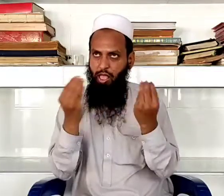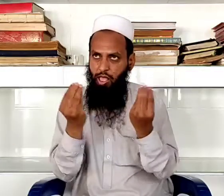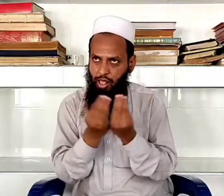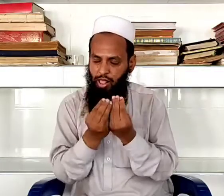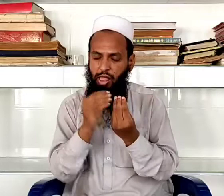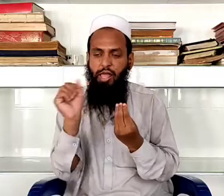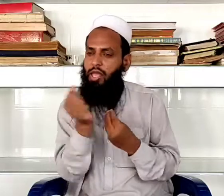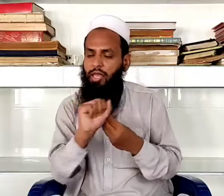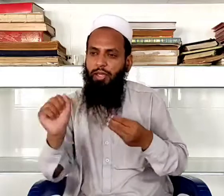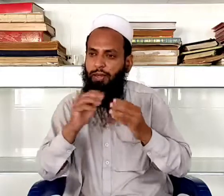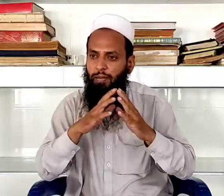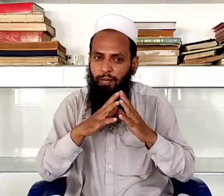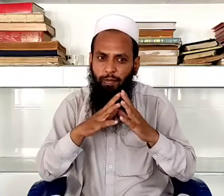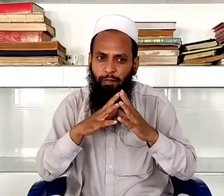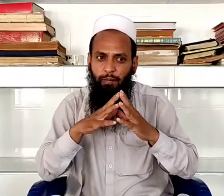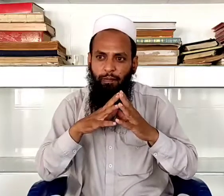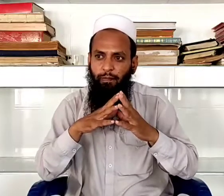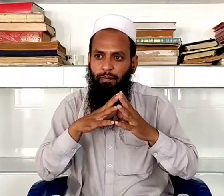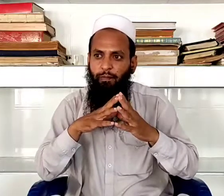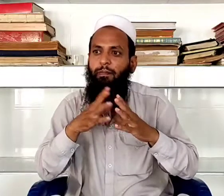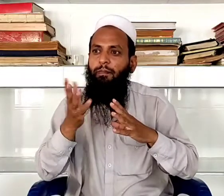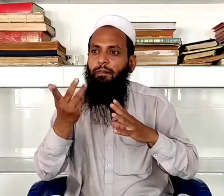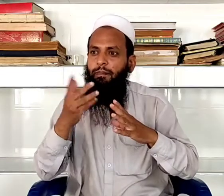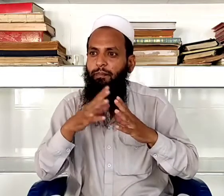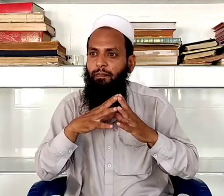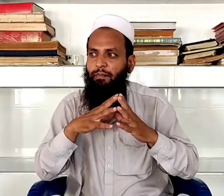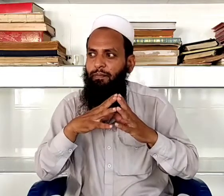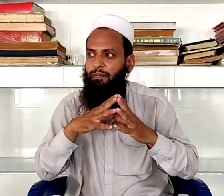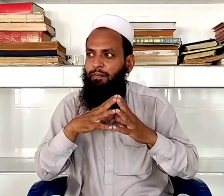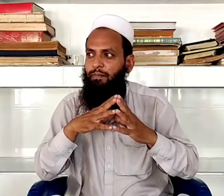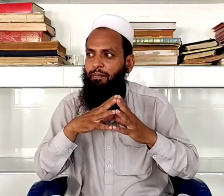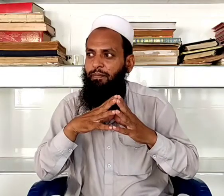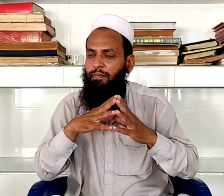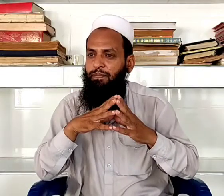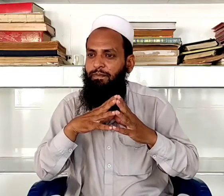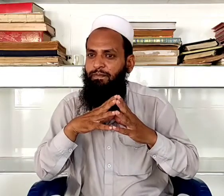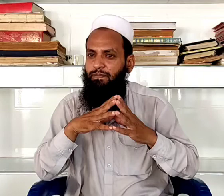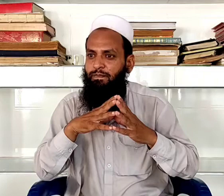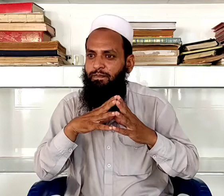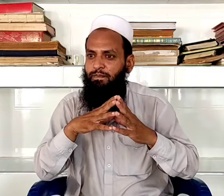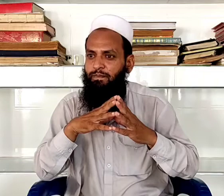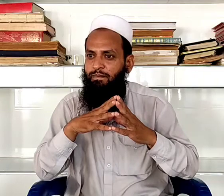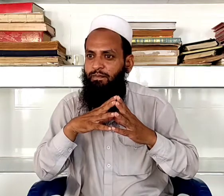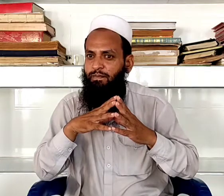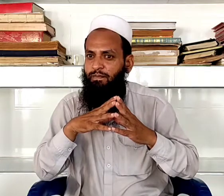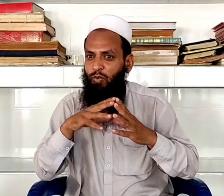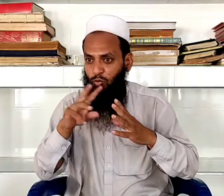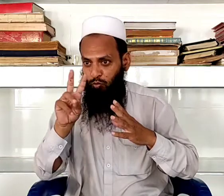है। बेगम शेरे खुदा अली मुर्तदा रजी अल्लाह तआला अन्हु